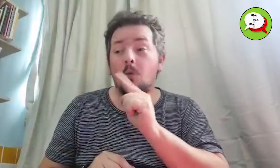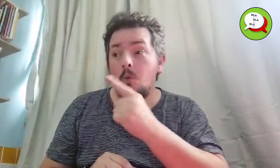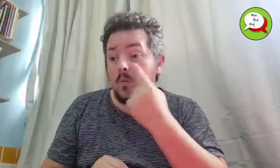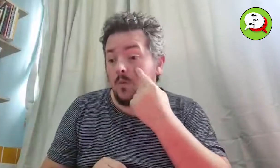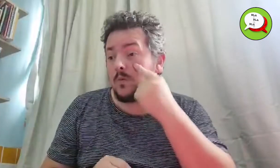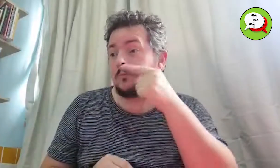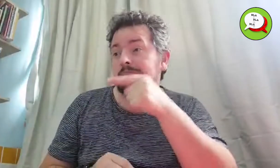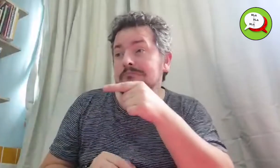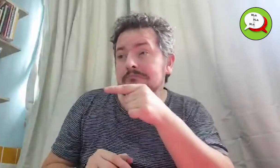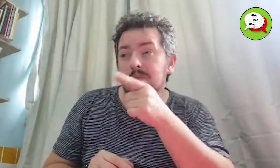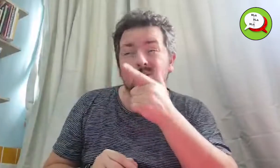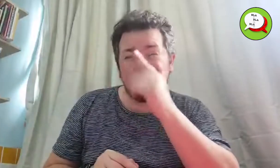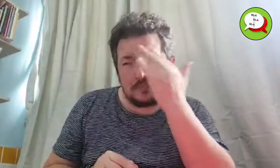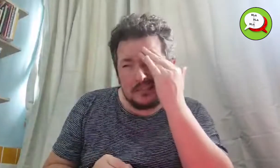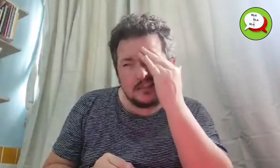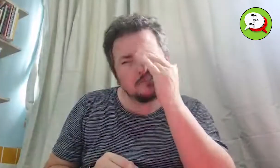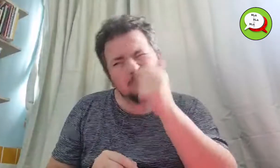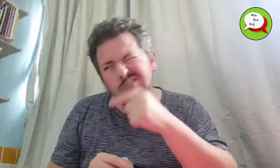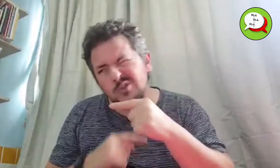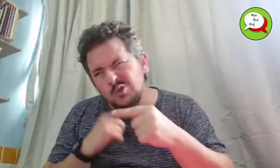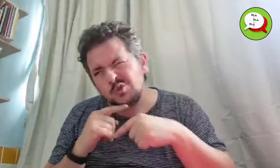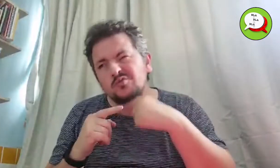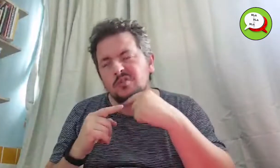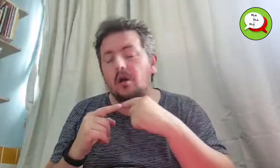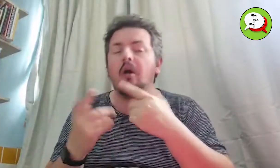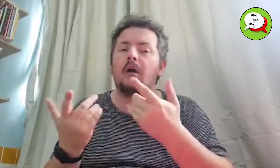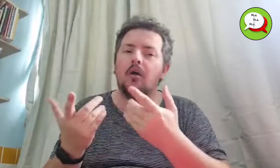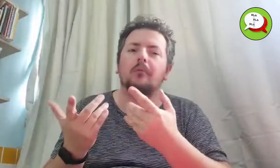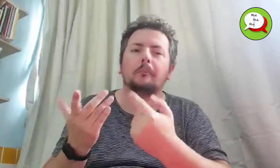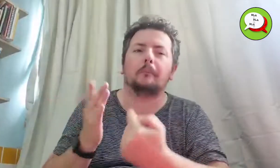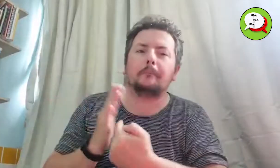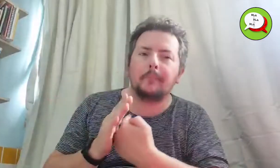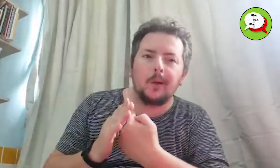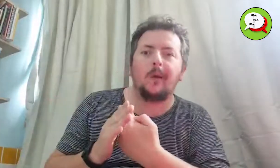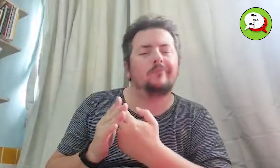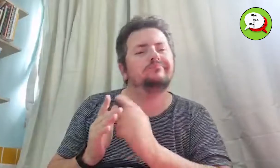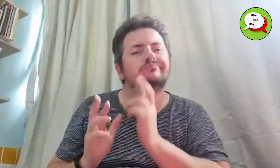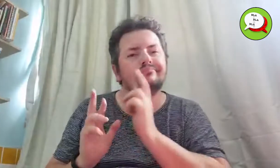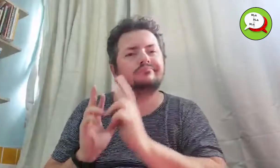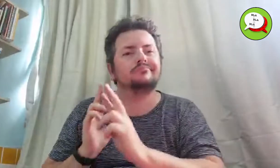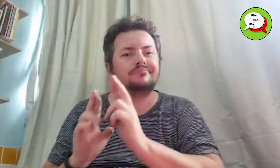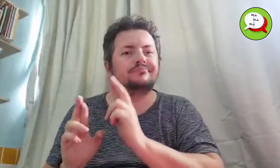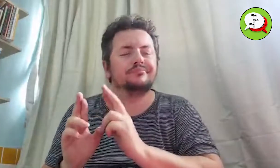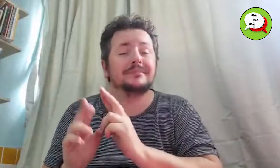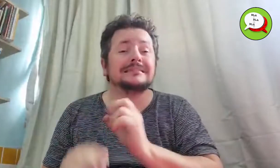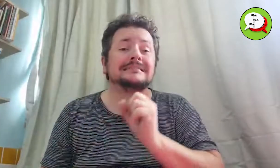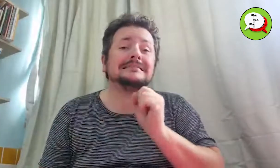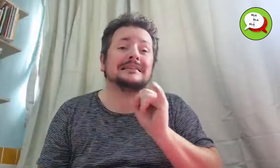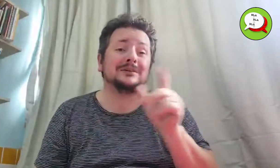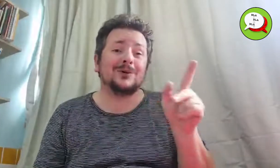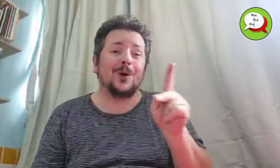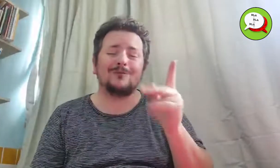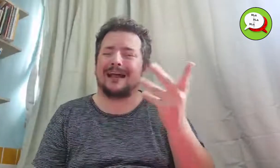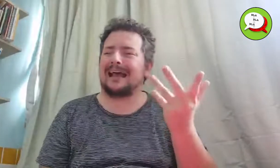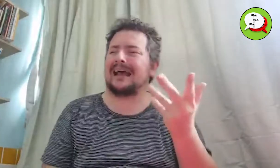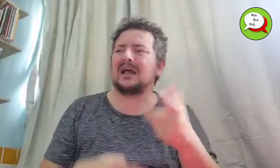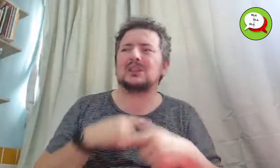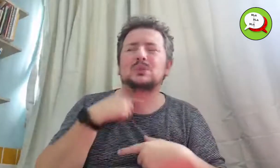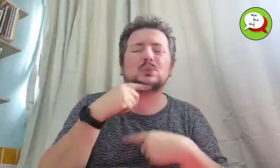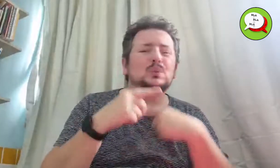veja essa atividade, para que ele veja e consiga compreender, consiga interagir, fazer perguntas, tenha respostas também.